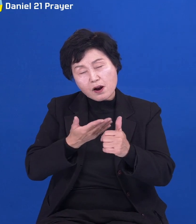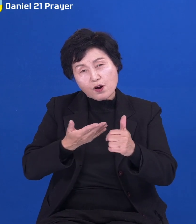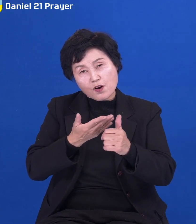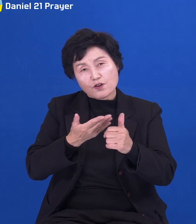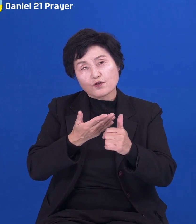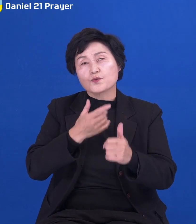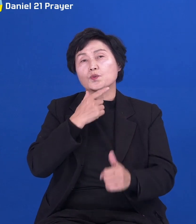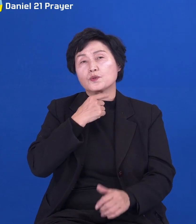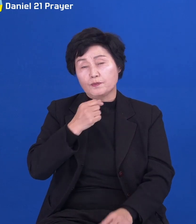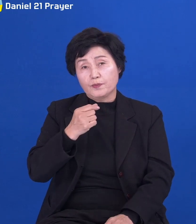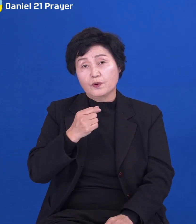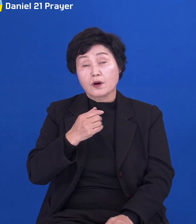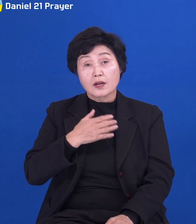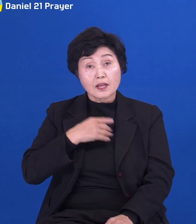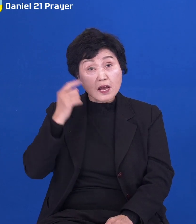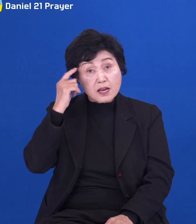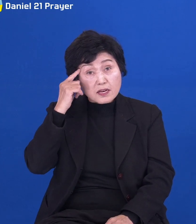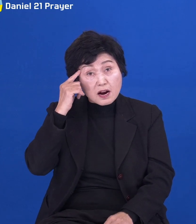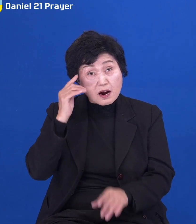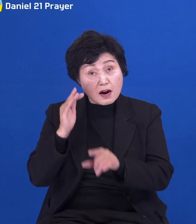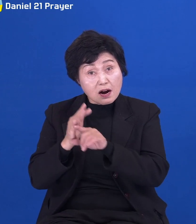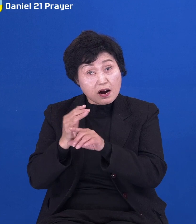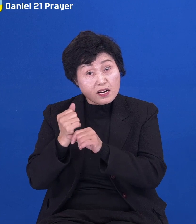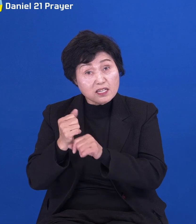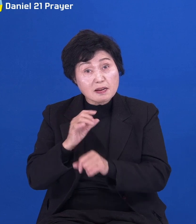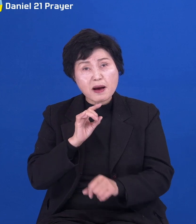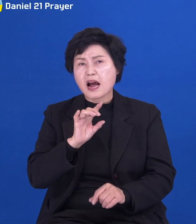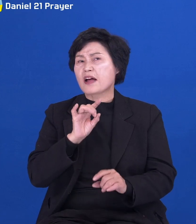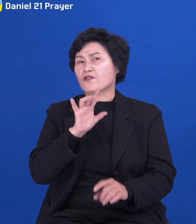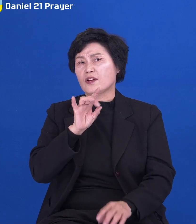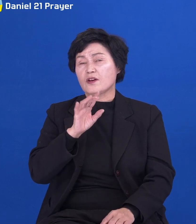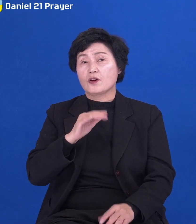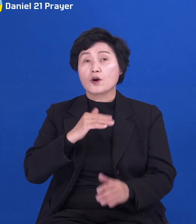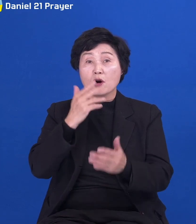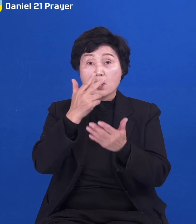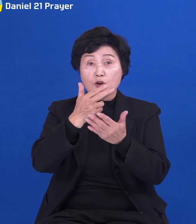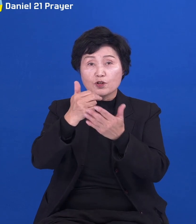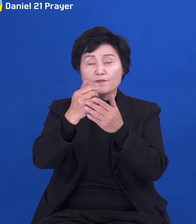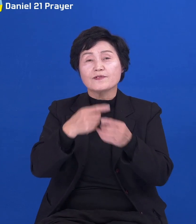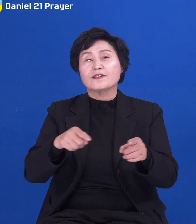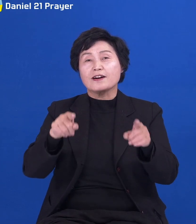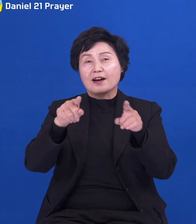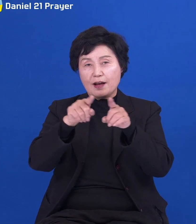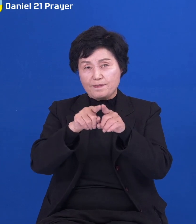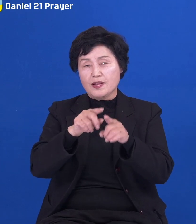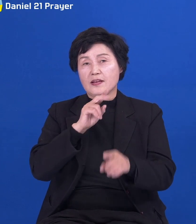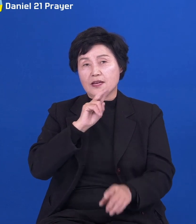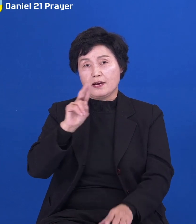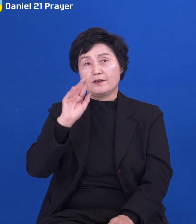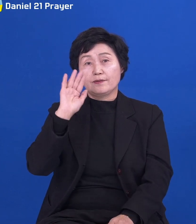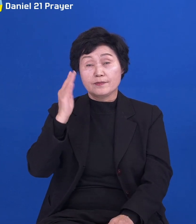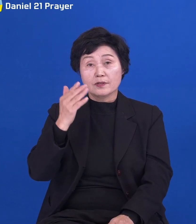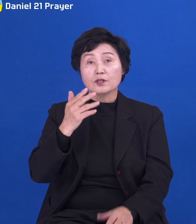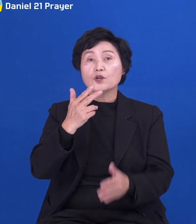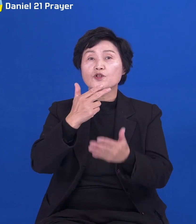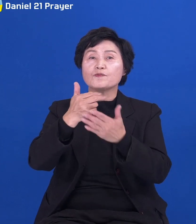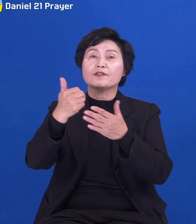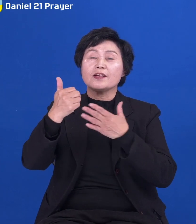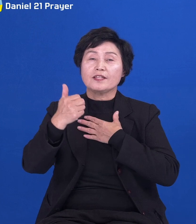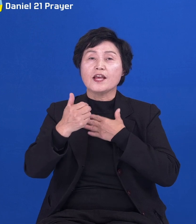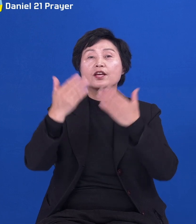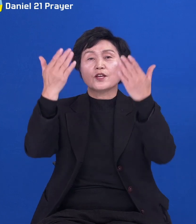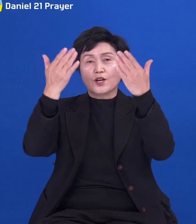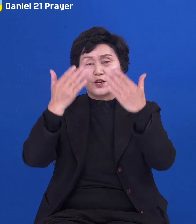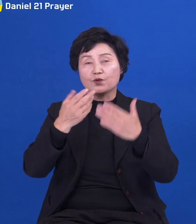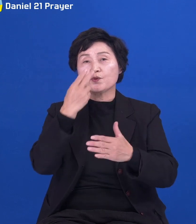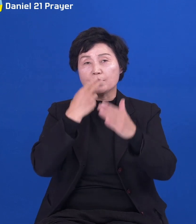나의 의지로만 되는 것은 결코 아니에요. 주님과 함께 동행하는 삶이 되어야 하는 거죠. 이것이 주님이 내게 주신 비전이고